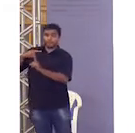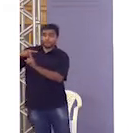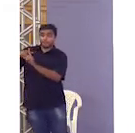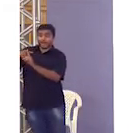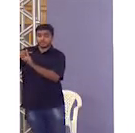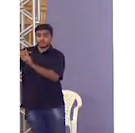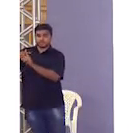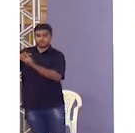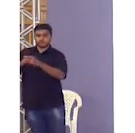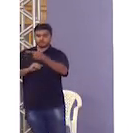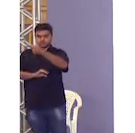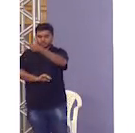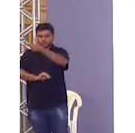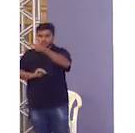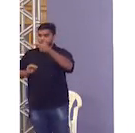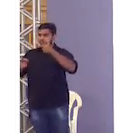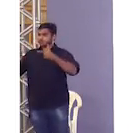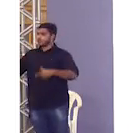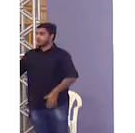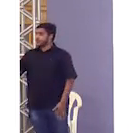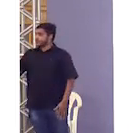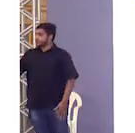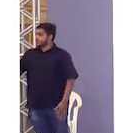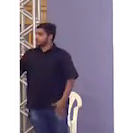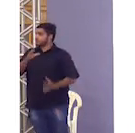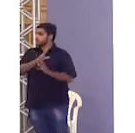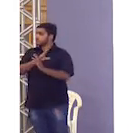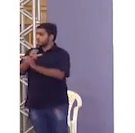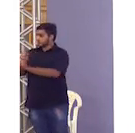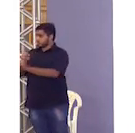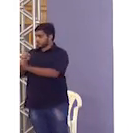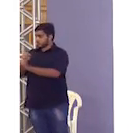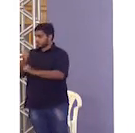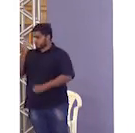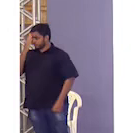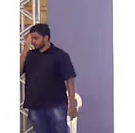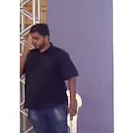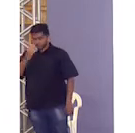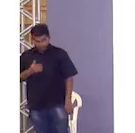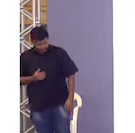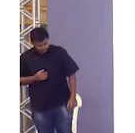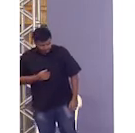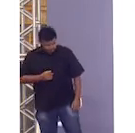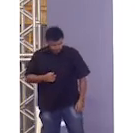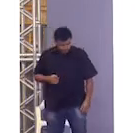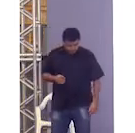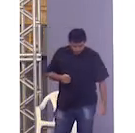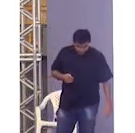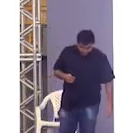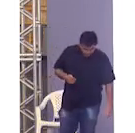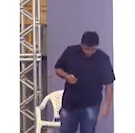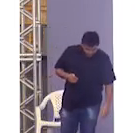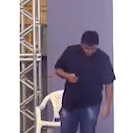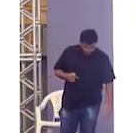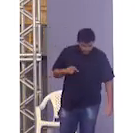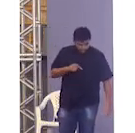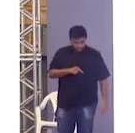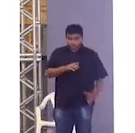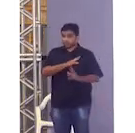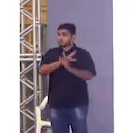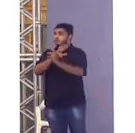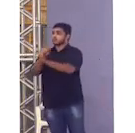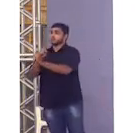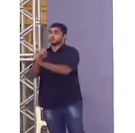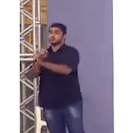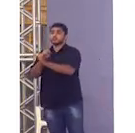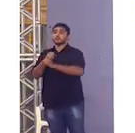é o quociente e 11 é o maior resto possível. O dividendo é igual ao divisor vezes o